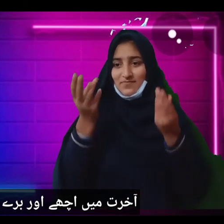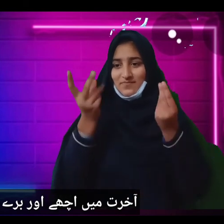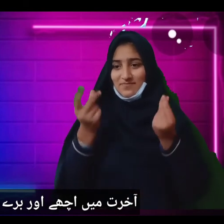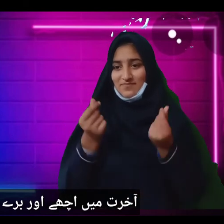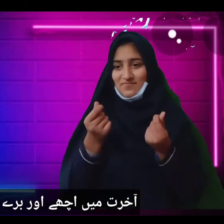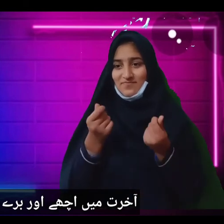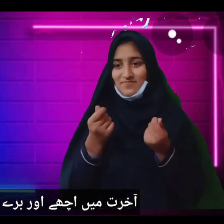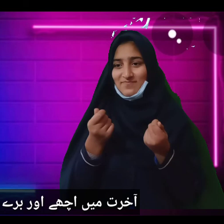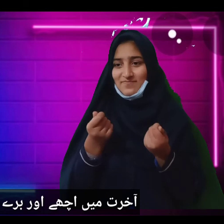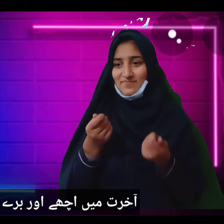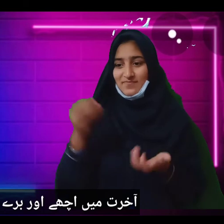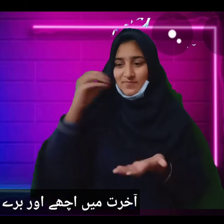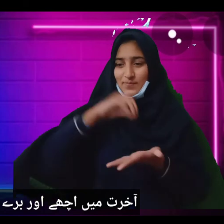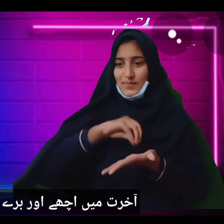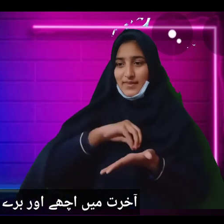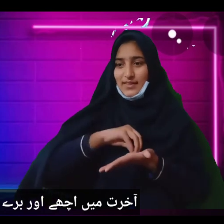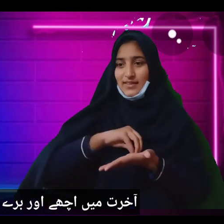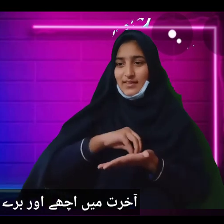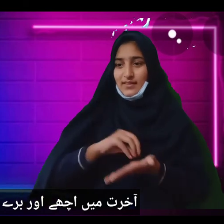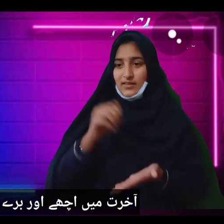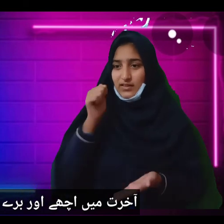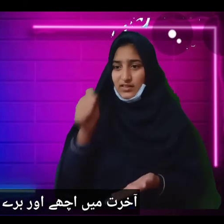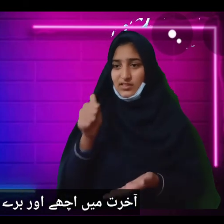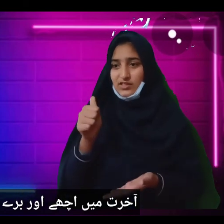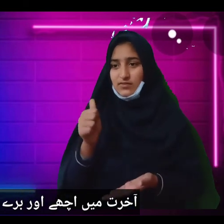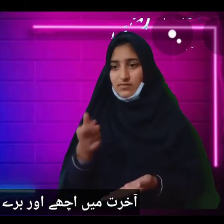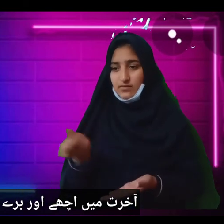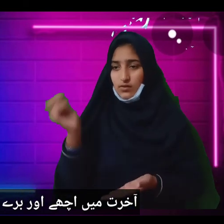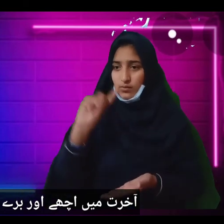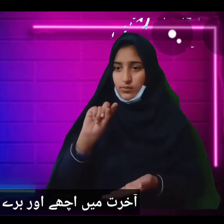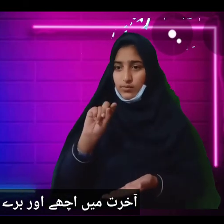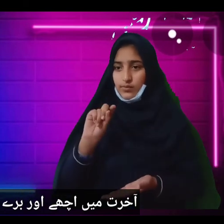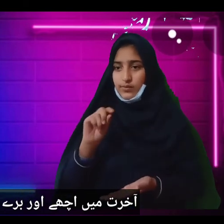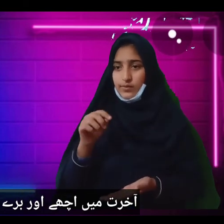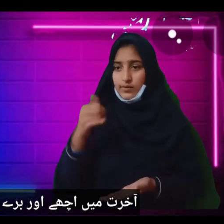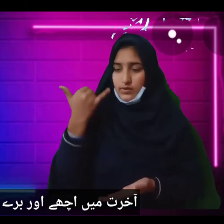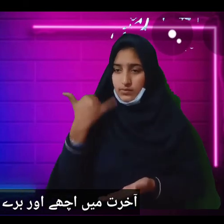आखिरत में अच्छे और बुरे